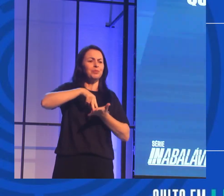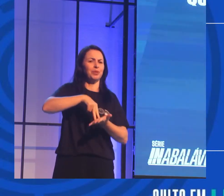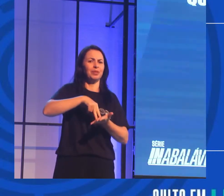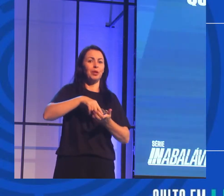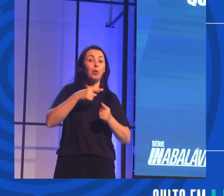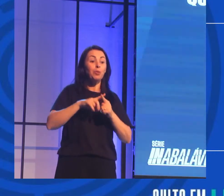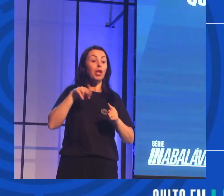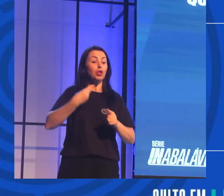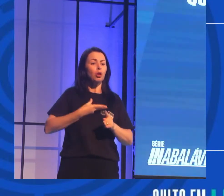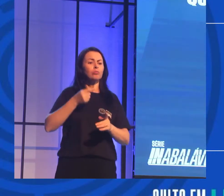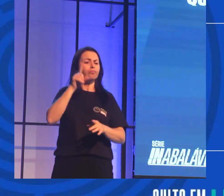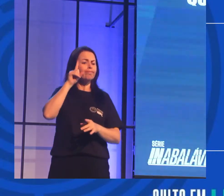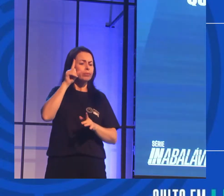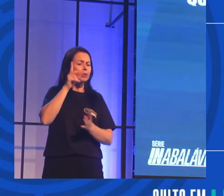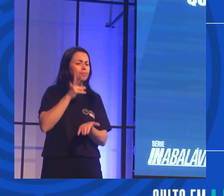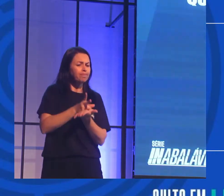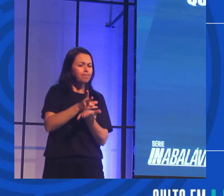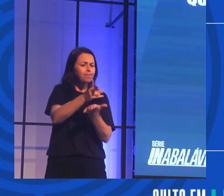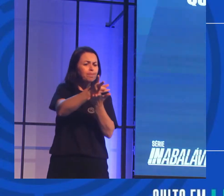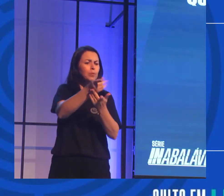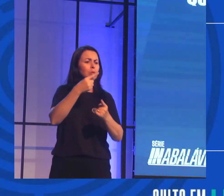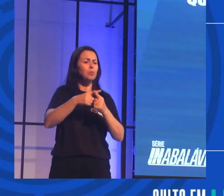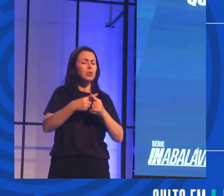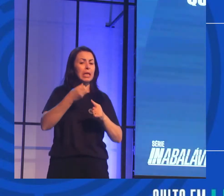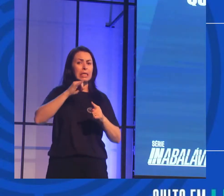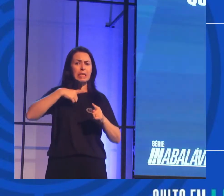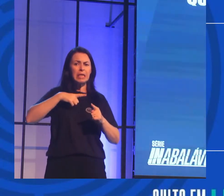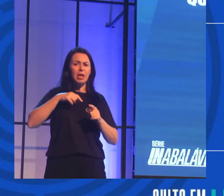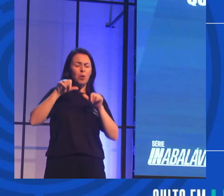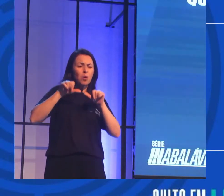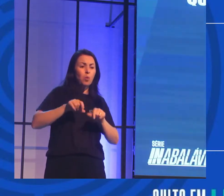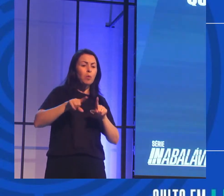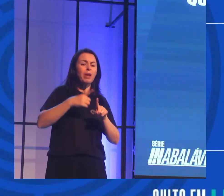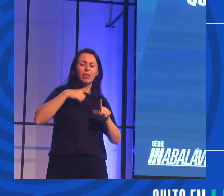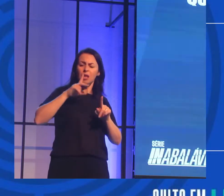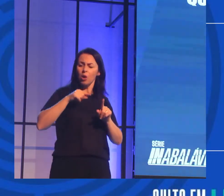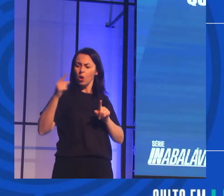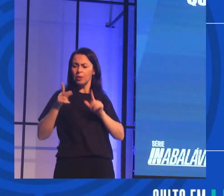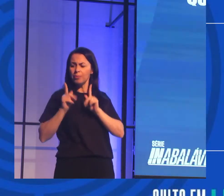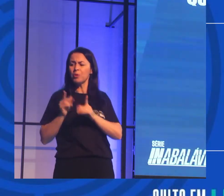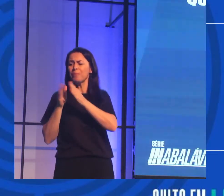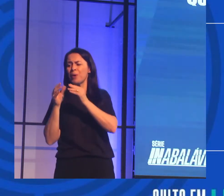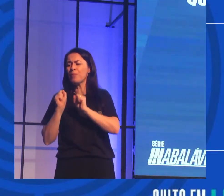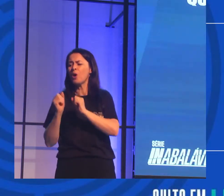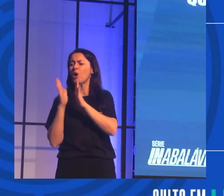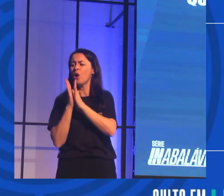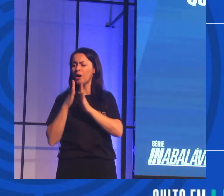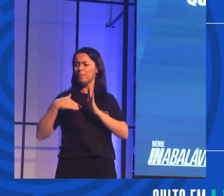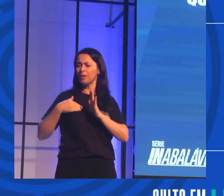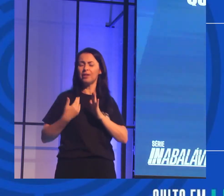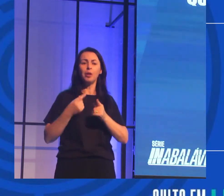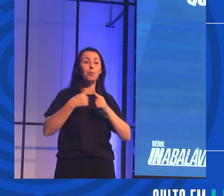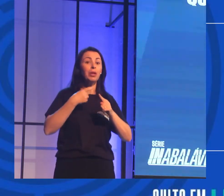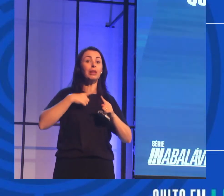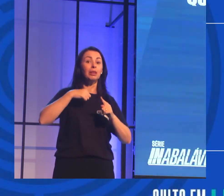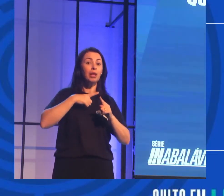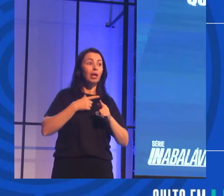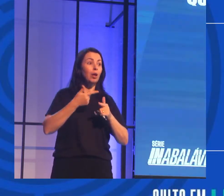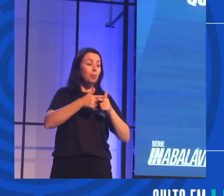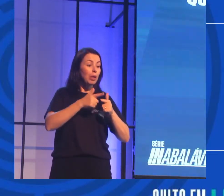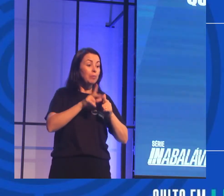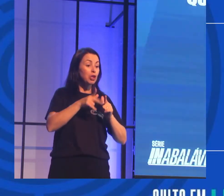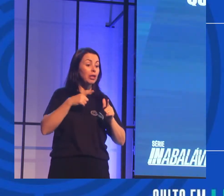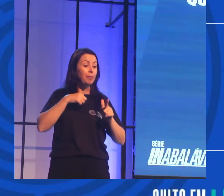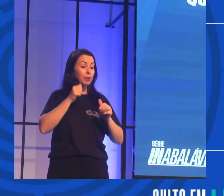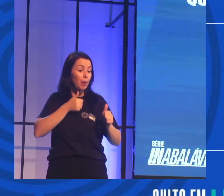é consistência. É quando você está mal, você já tem alguém para orar por você. É quando você tem um problema, alguém já está perto de você. É quando você